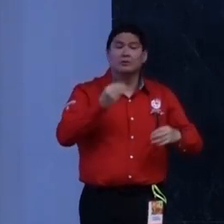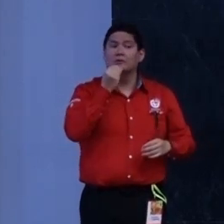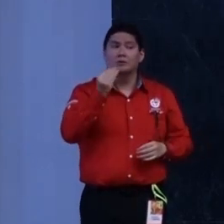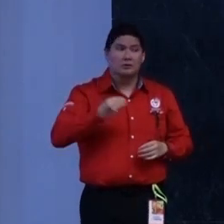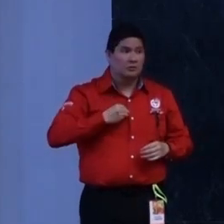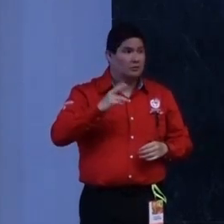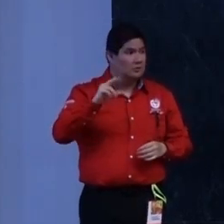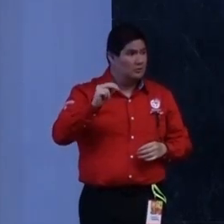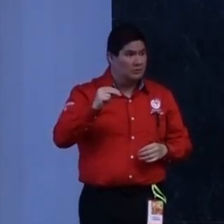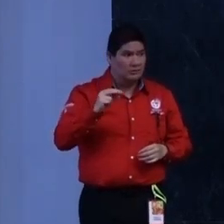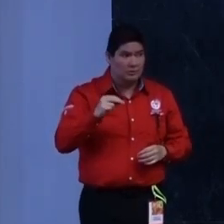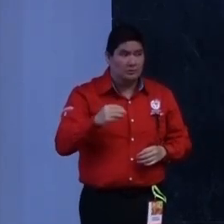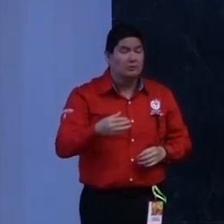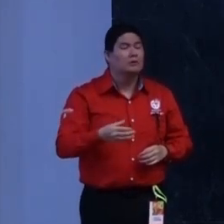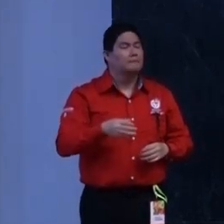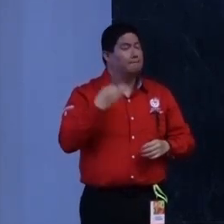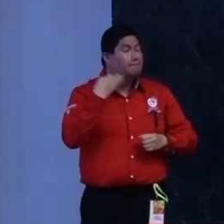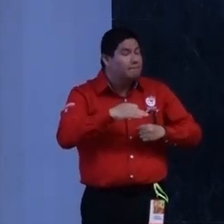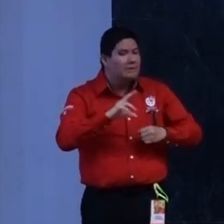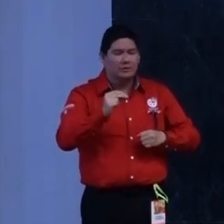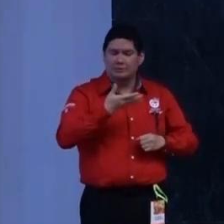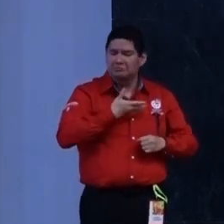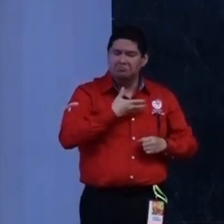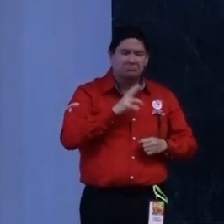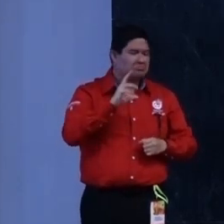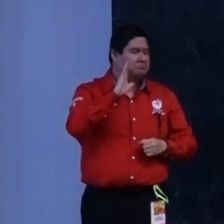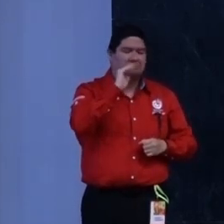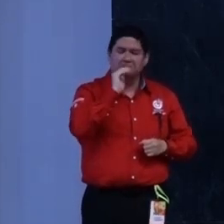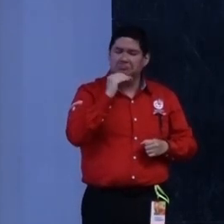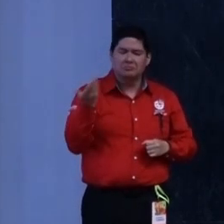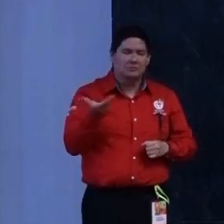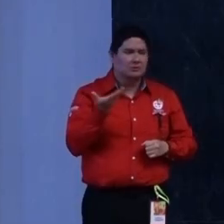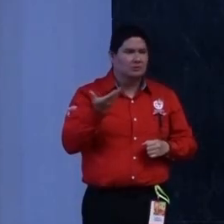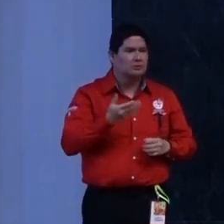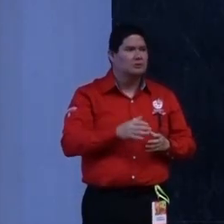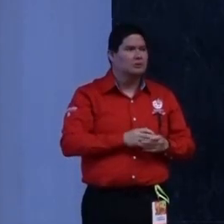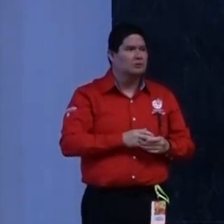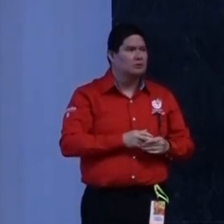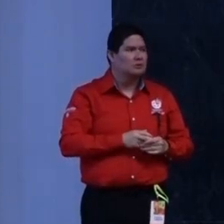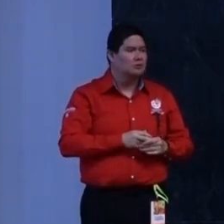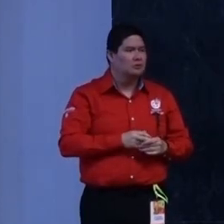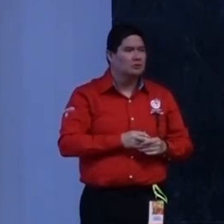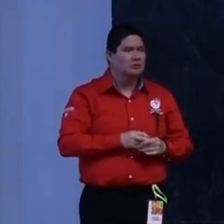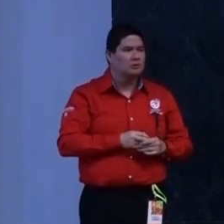tengamos, no lo vamos a poder hacer. Entonces, yo te voy a hacer una pregunta a ti, si puedo.